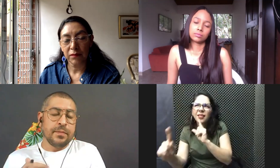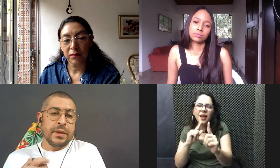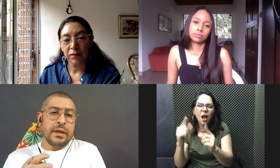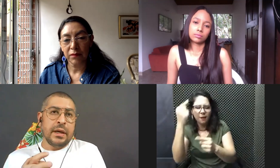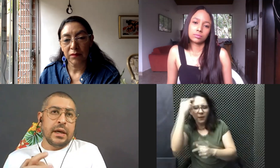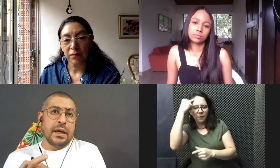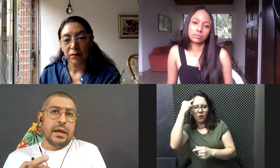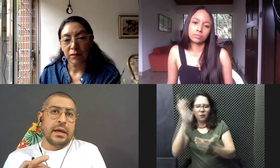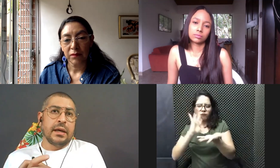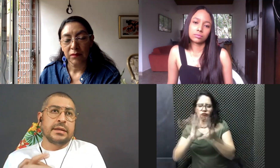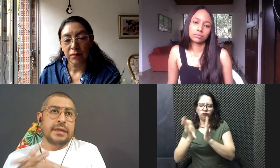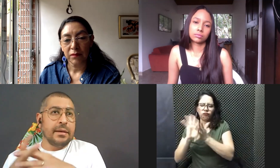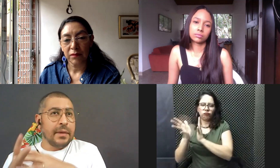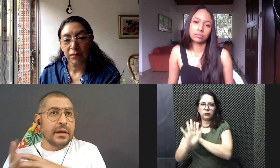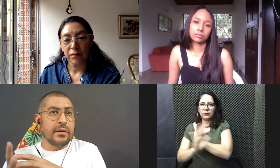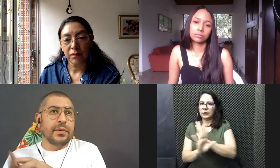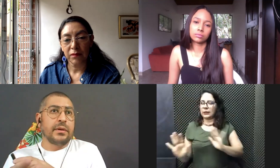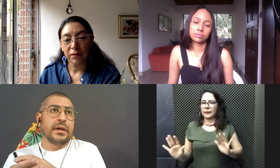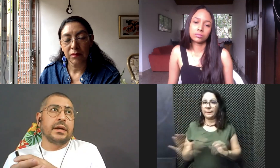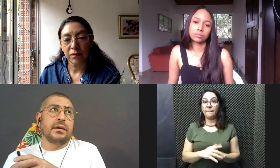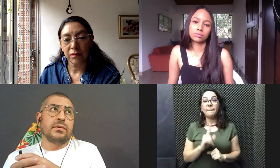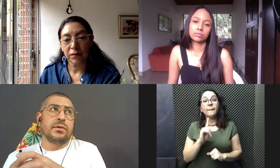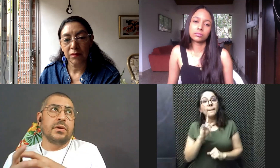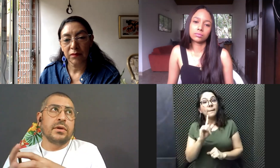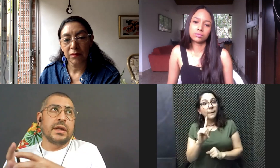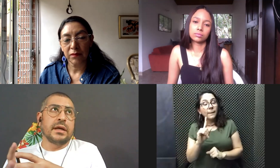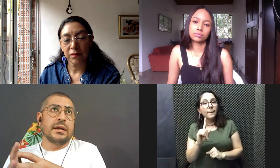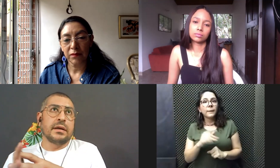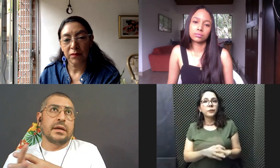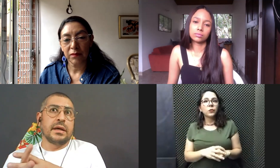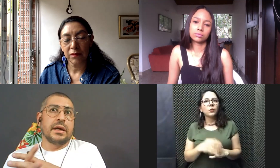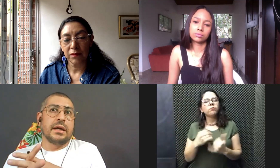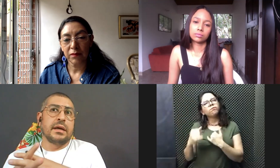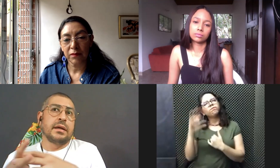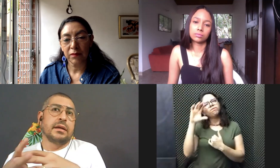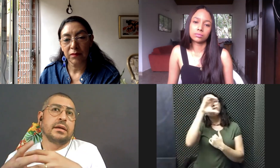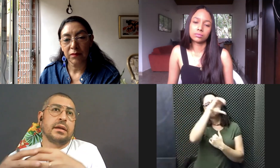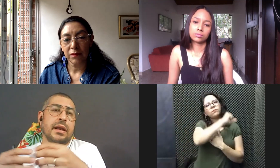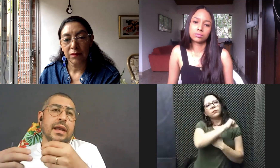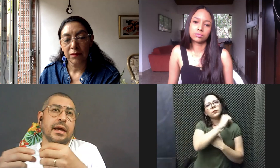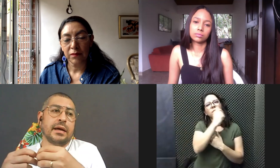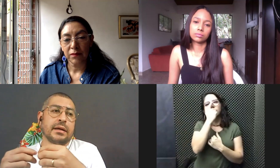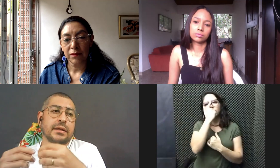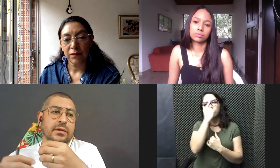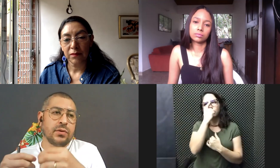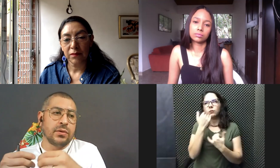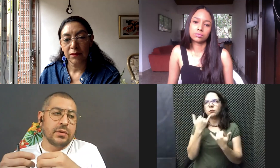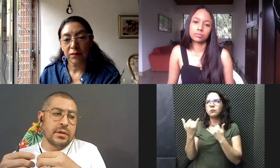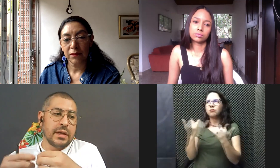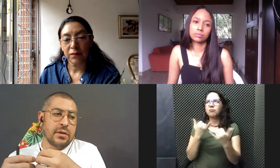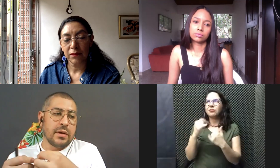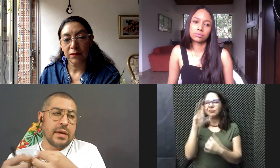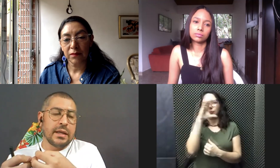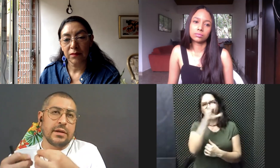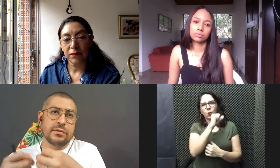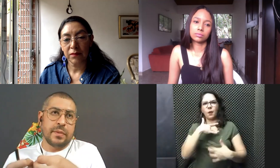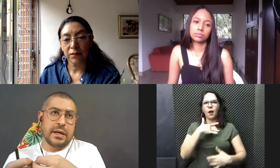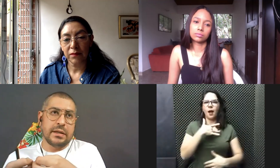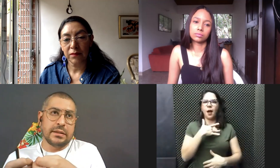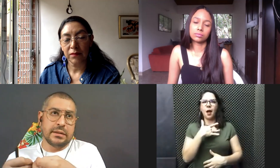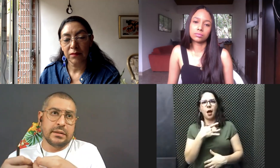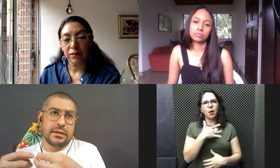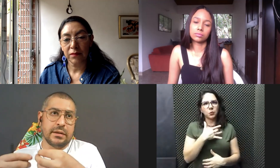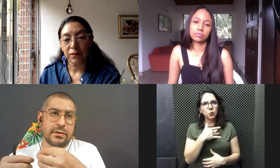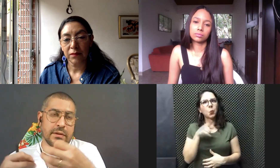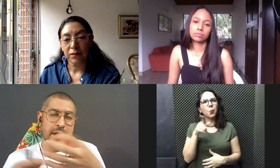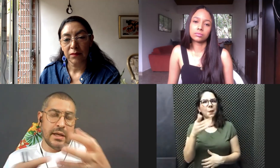diálogos. Sin embargo, uno nota que la actitud de todas maneras de los